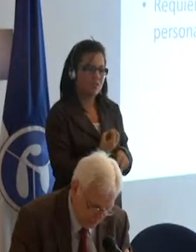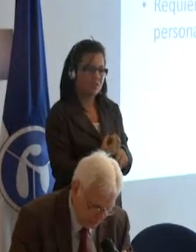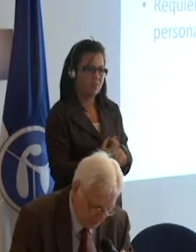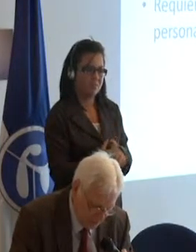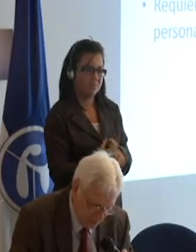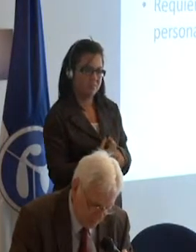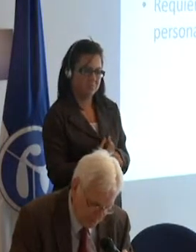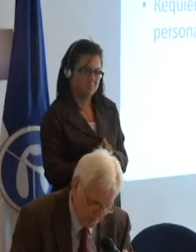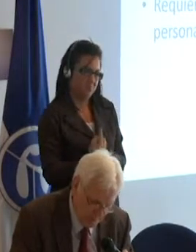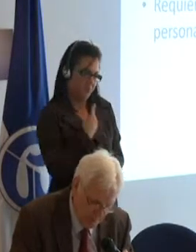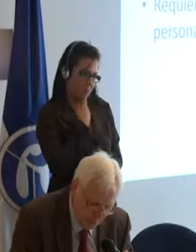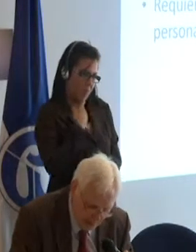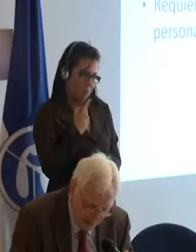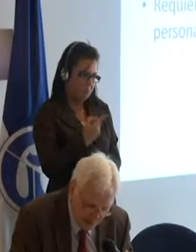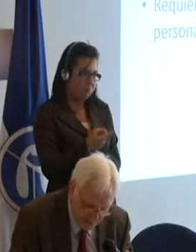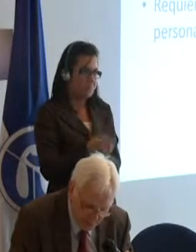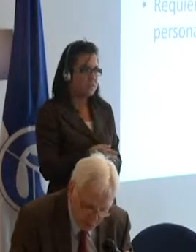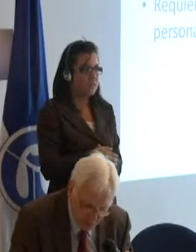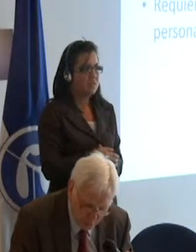aportó una reserva.